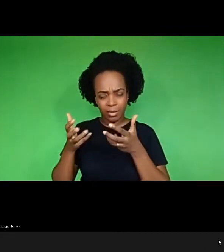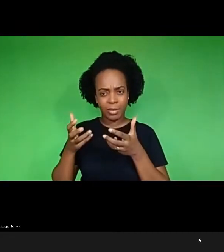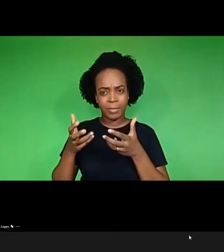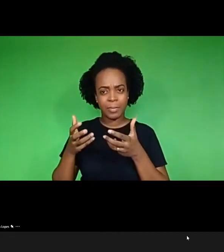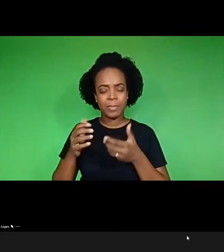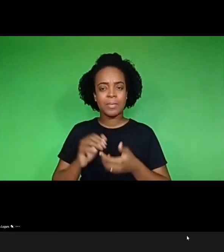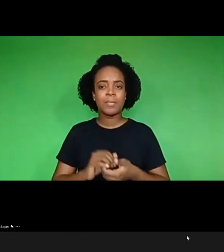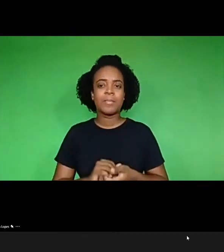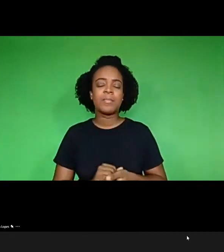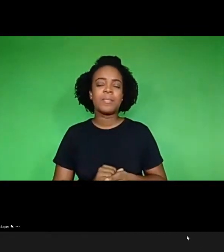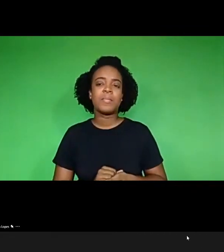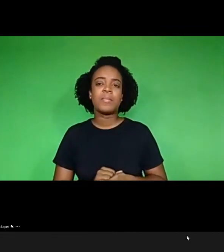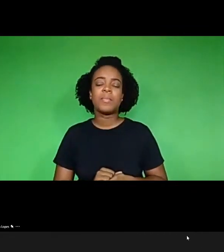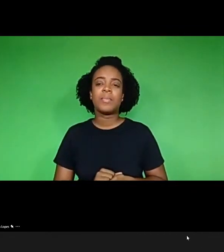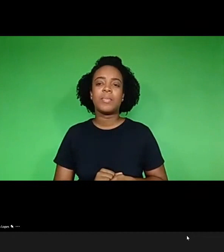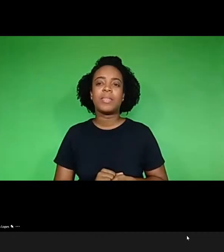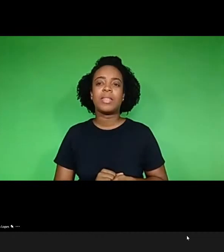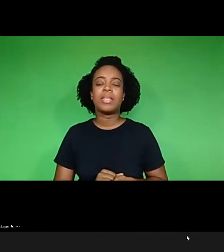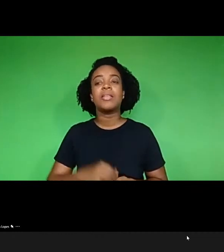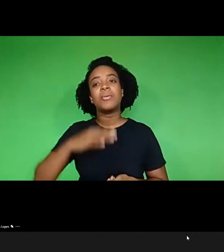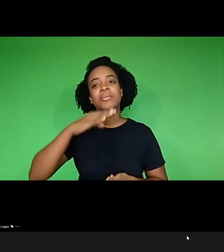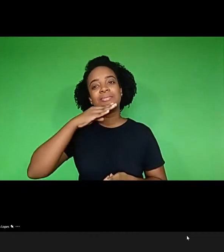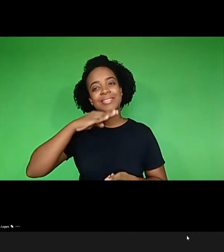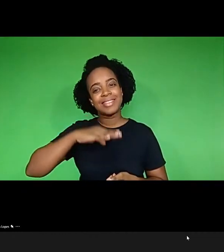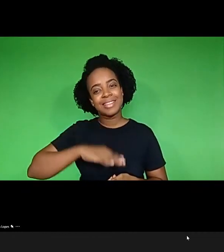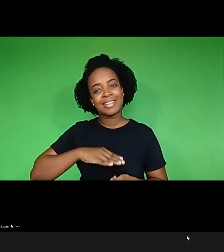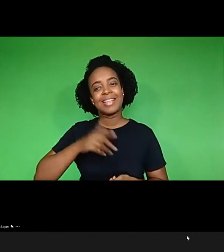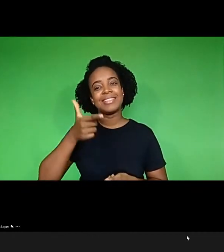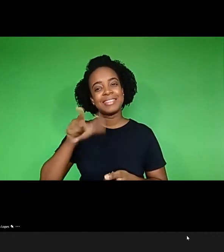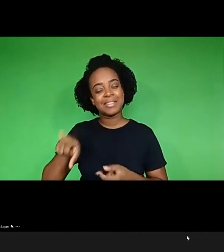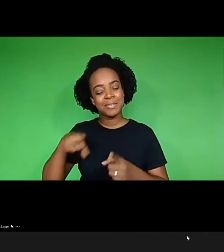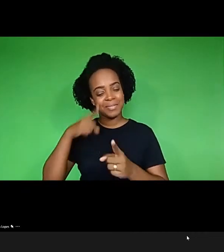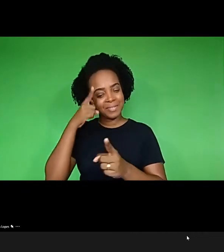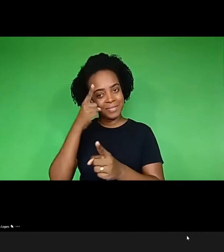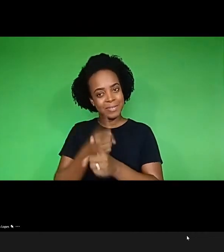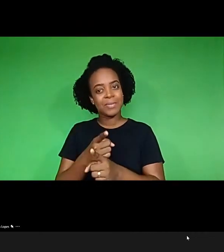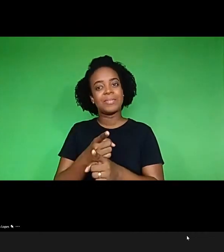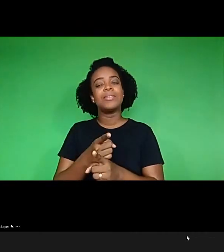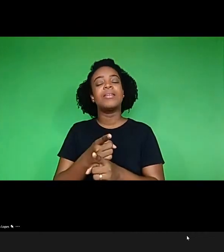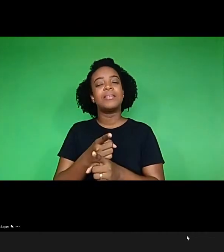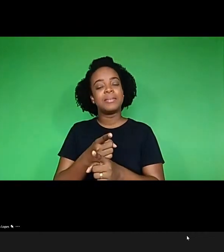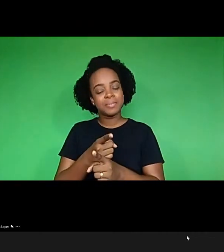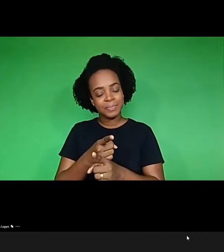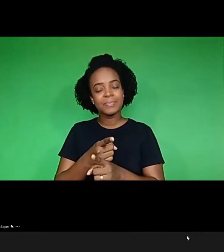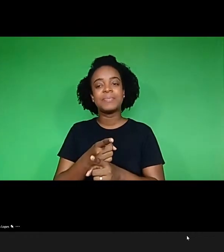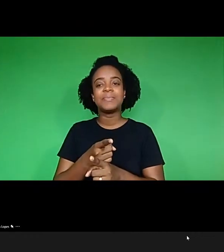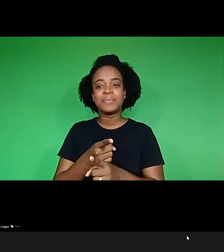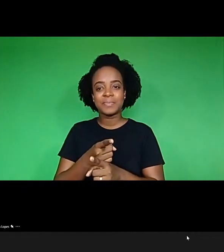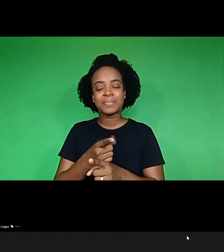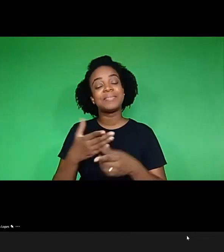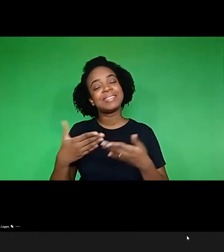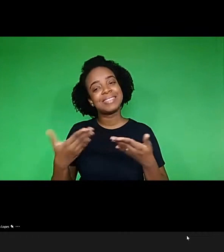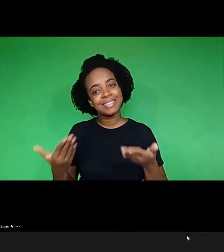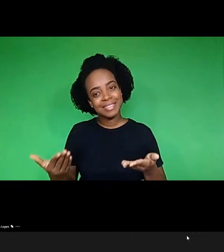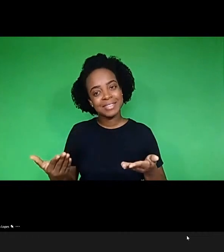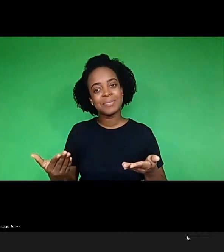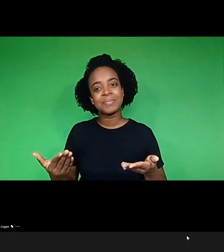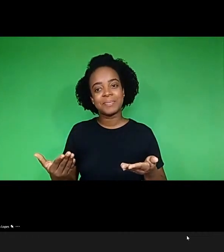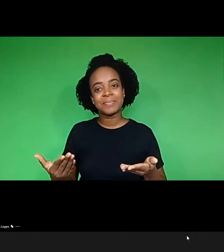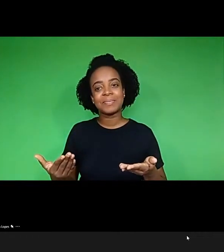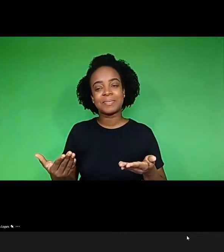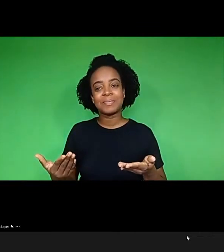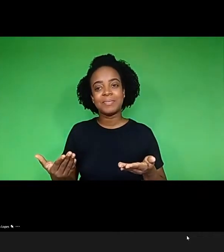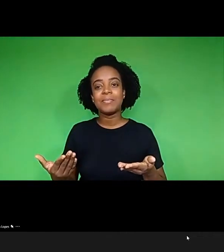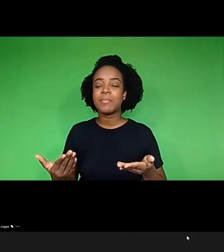Hélio, à tarde nós vamos nos encontrarmos novamente, né? Então, é esperar